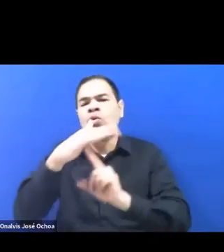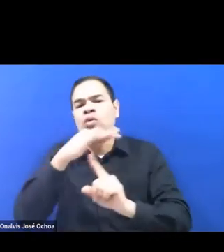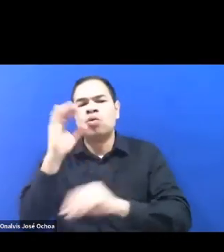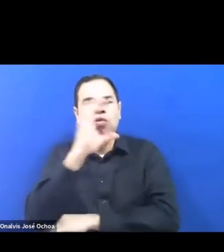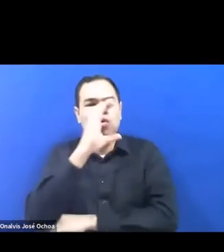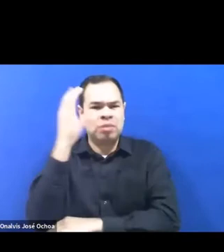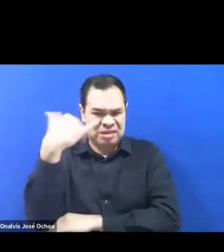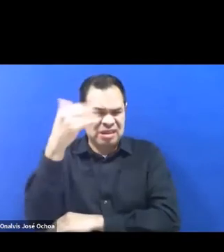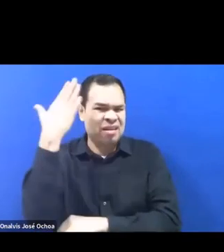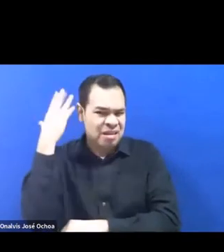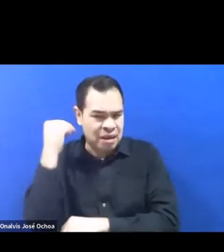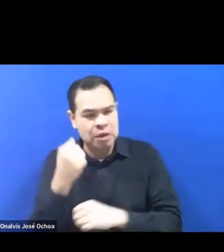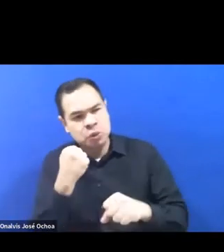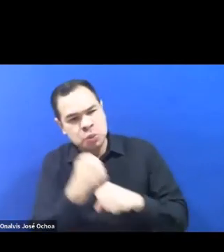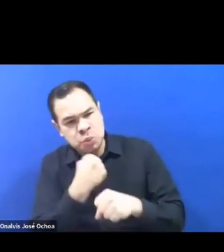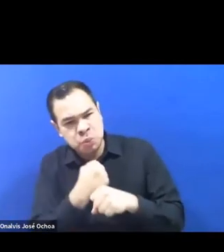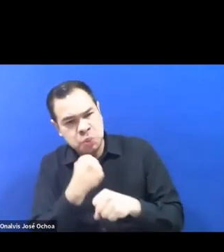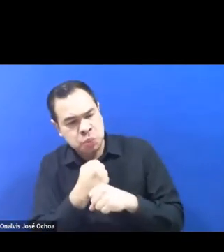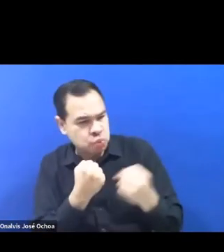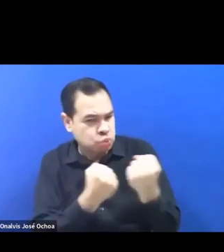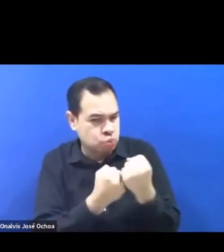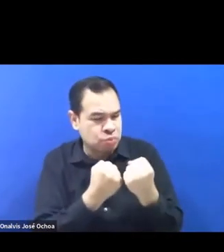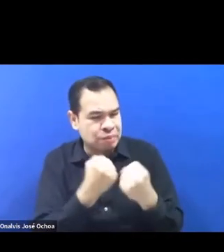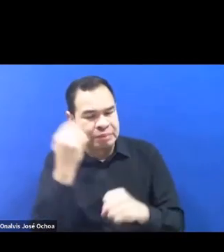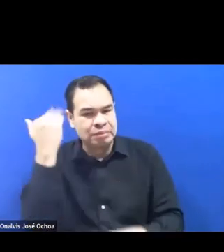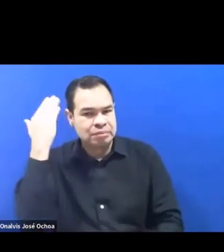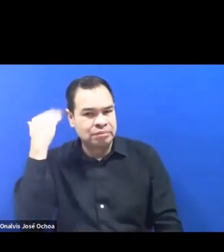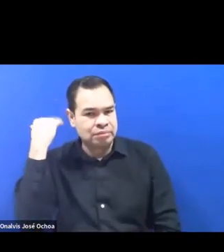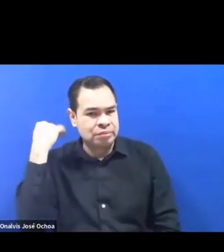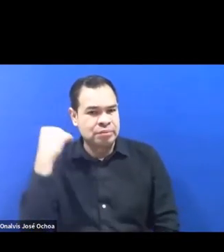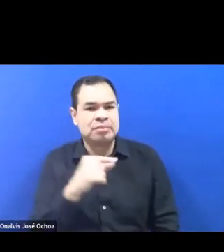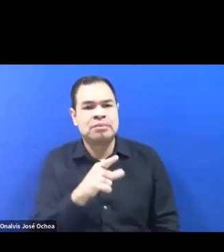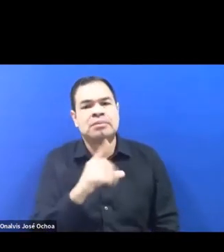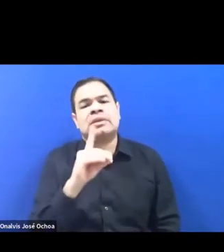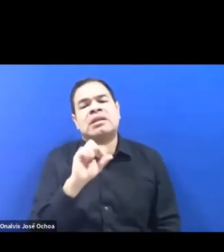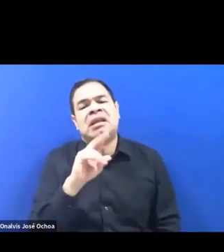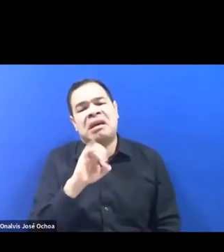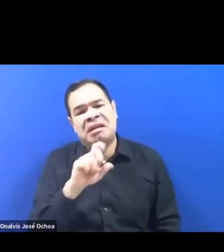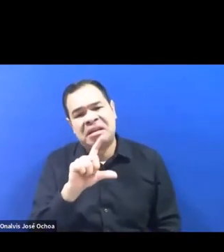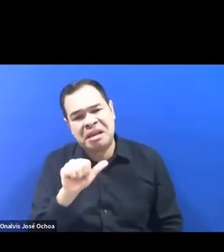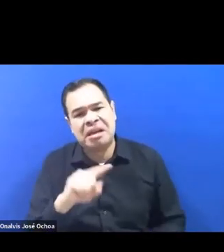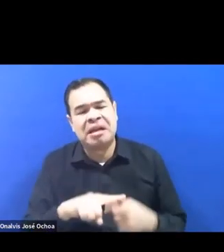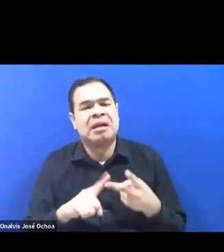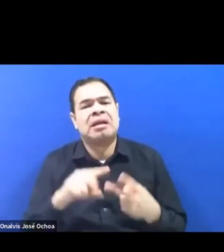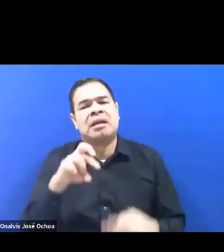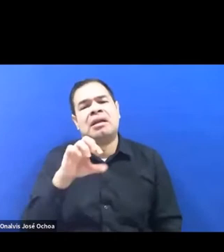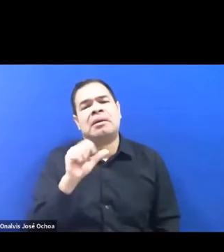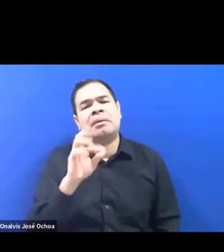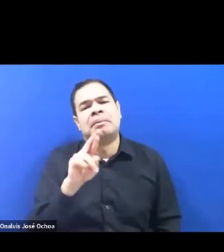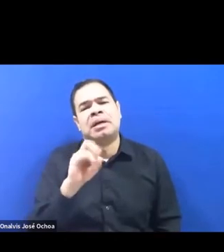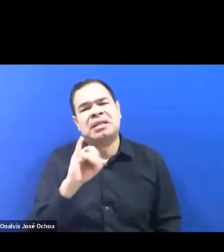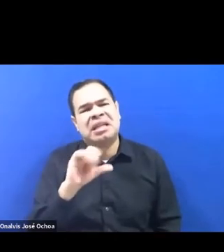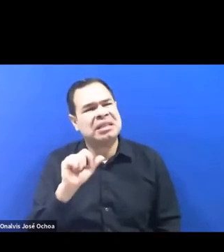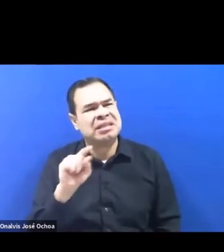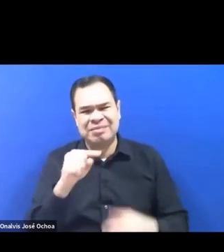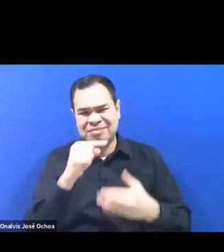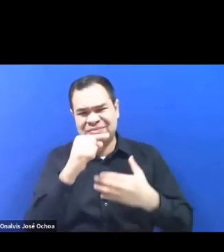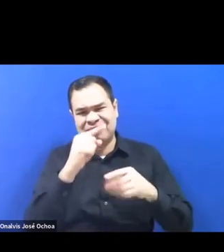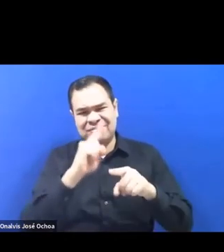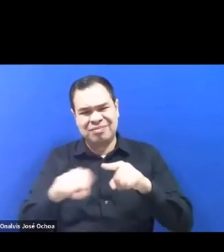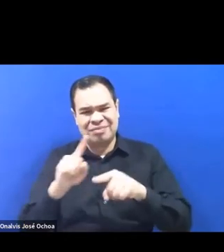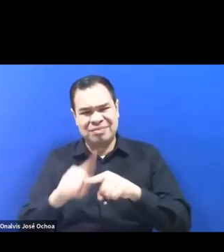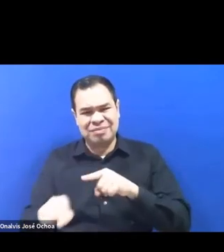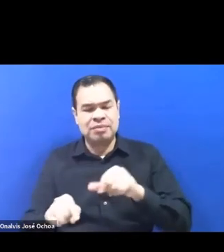venido trabajando desde hace mucho tiempo. Bueno, Yulisa, Daniela Kravets, Patricia Seller y por supuesto, Irma